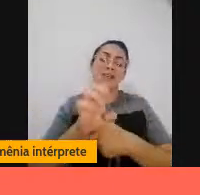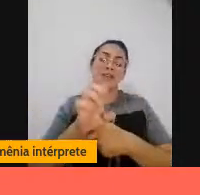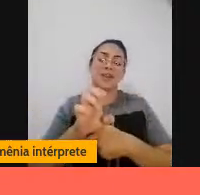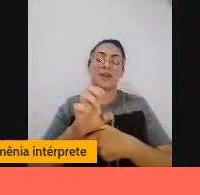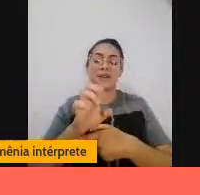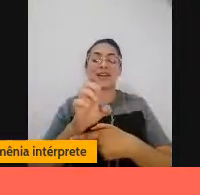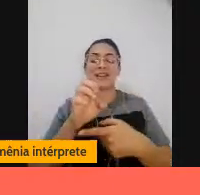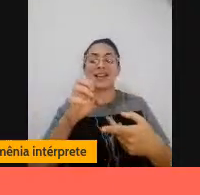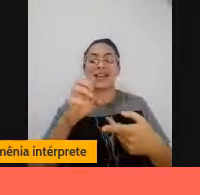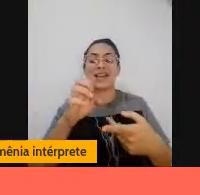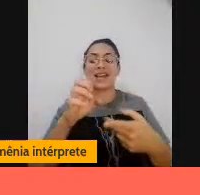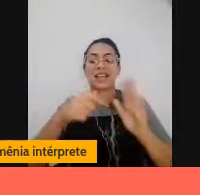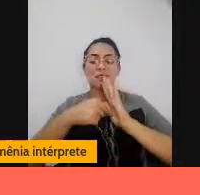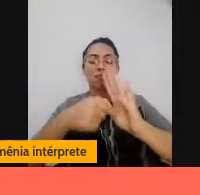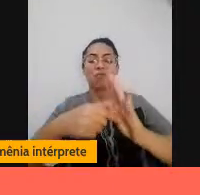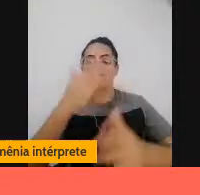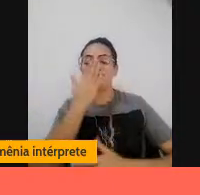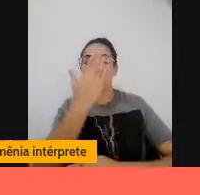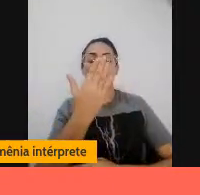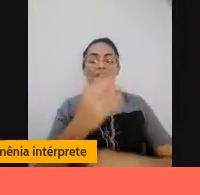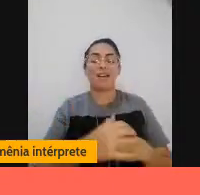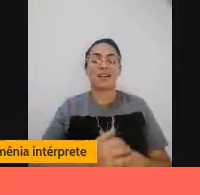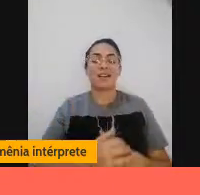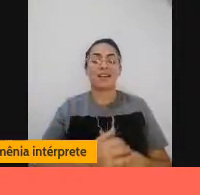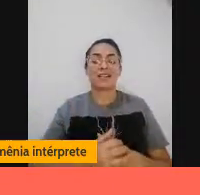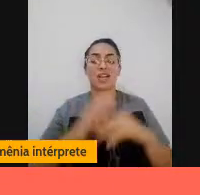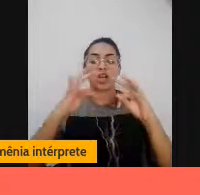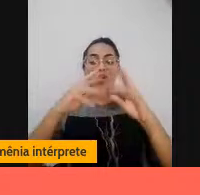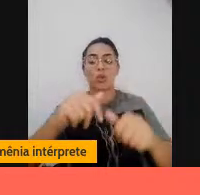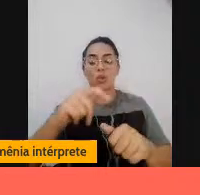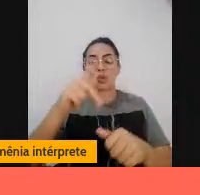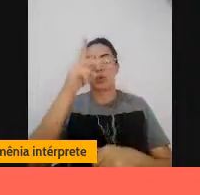mostrar realmente. E como nas palavras de todos os professores e